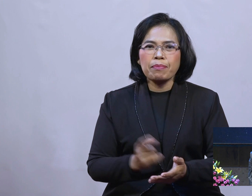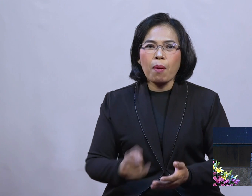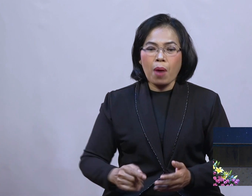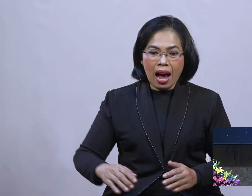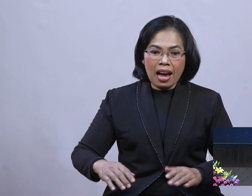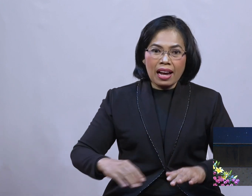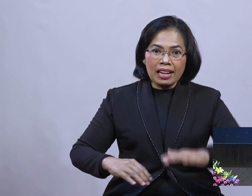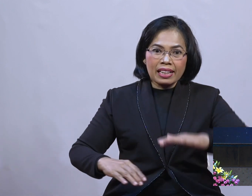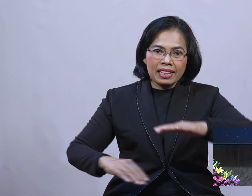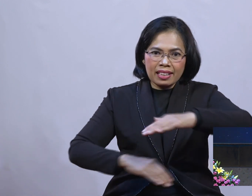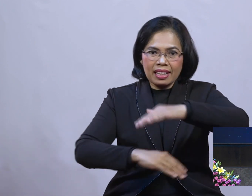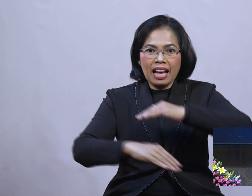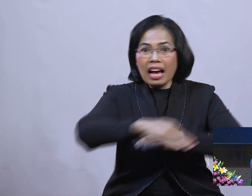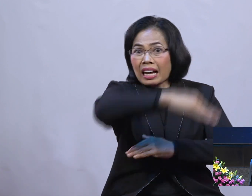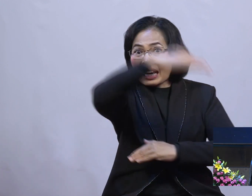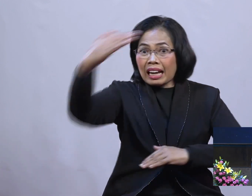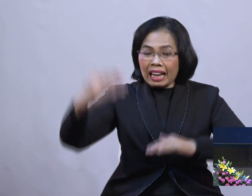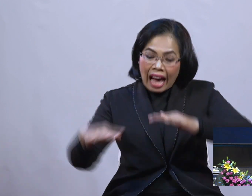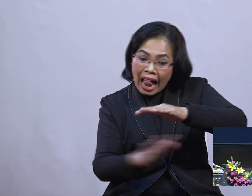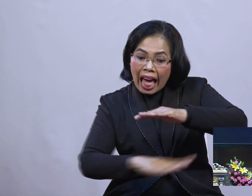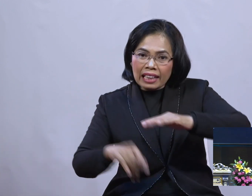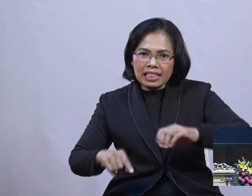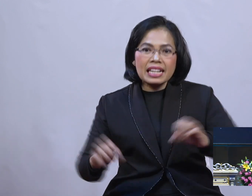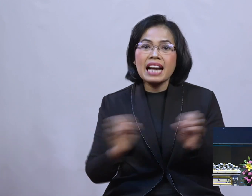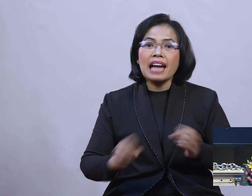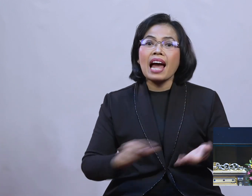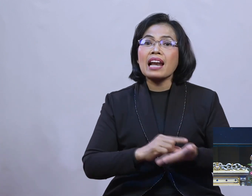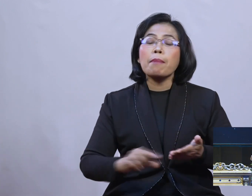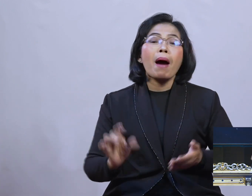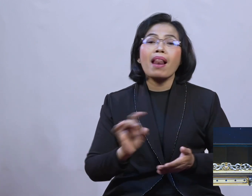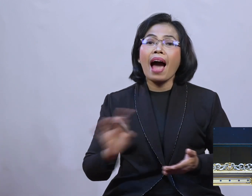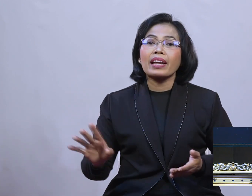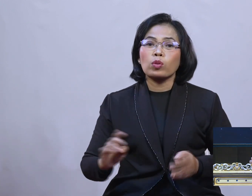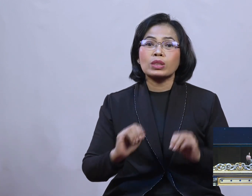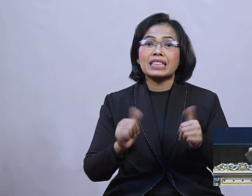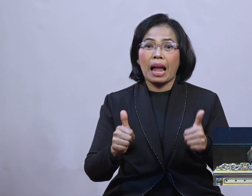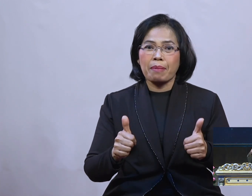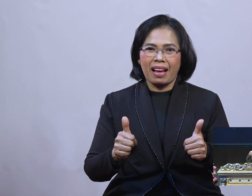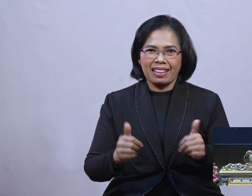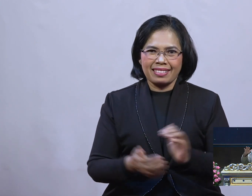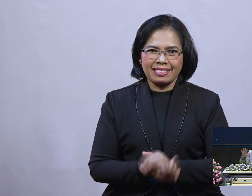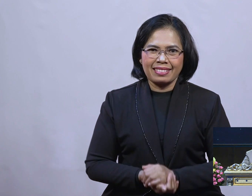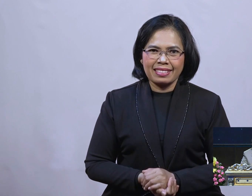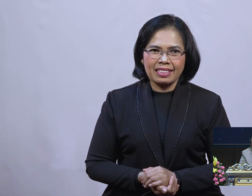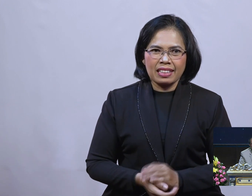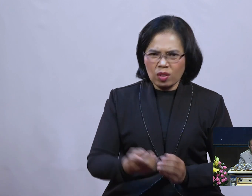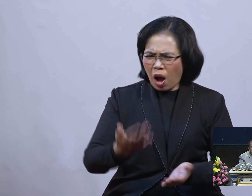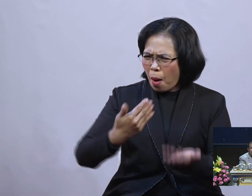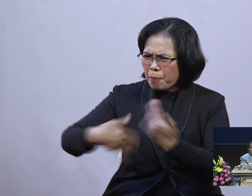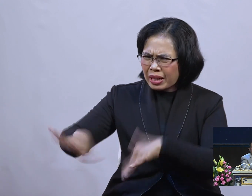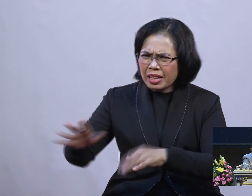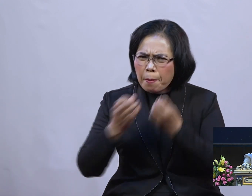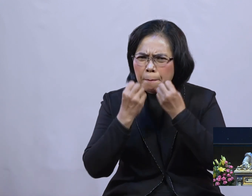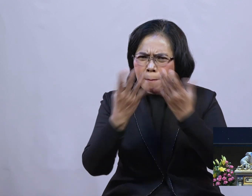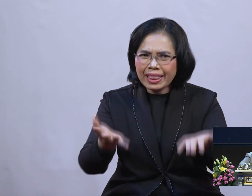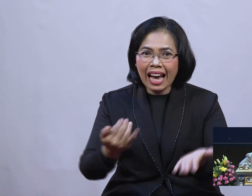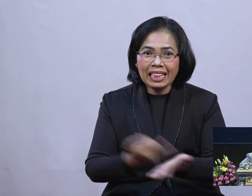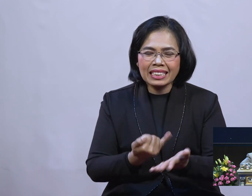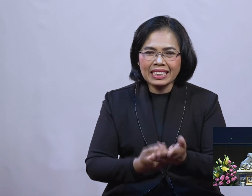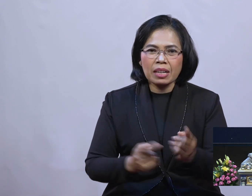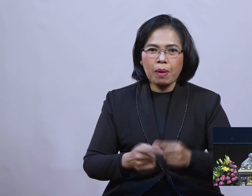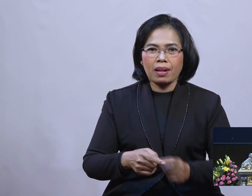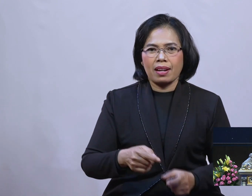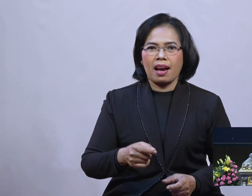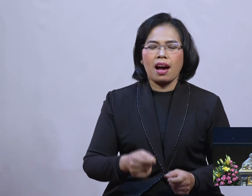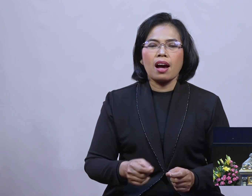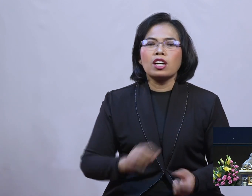langit istilah nama lain oleh Malaysia selamat kecuali dalam nama Yesus menuntaskan amanat Agung pergi beritakan Injil kepada